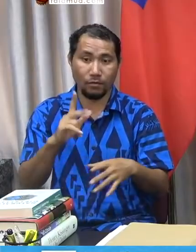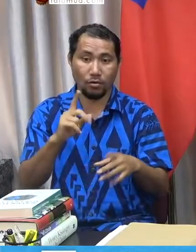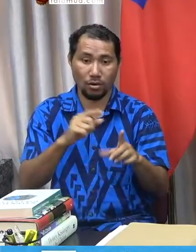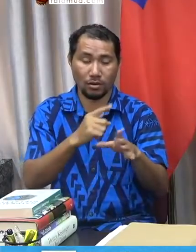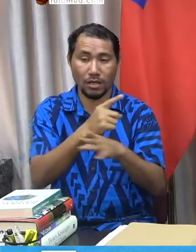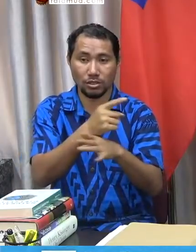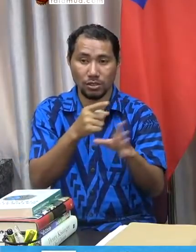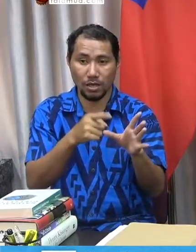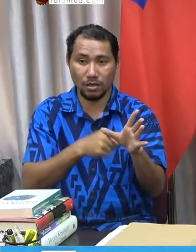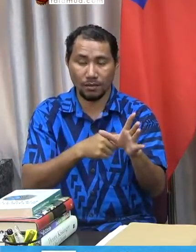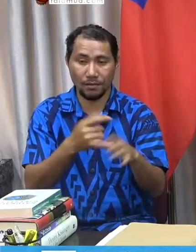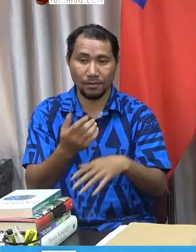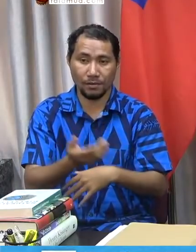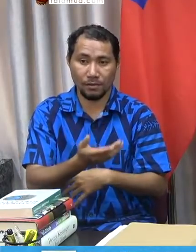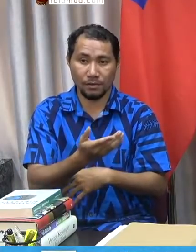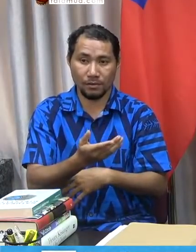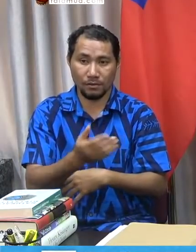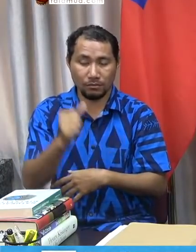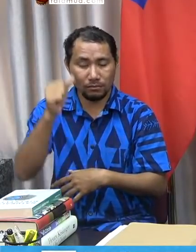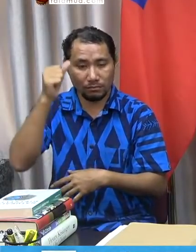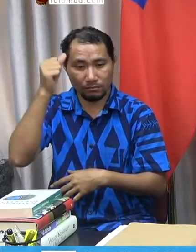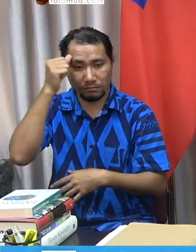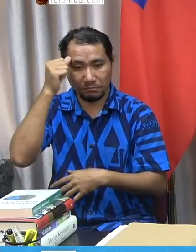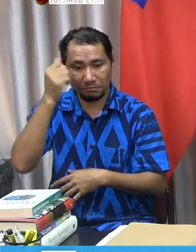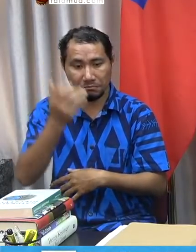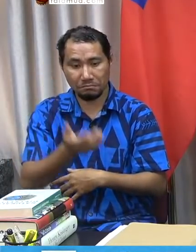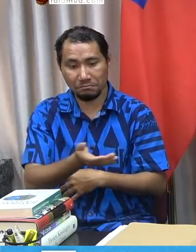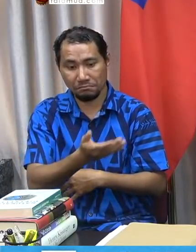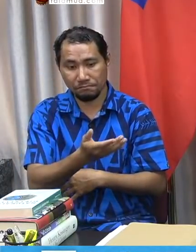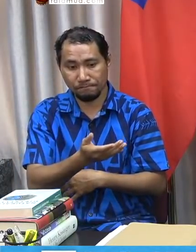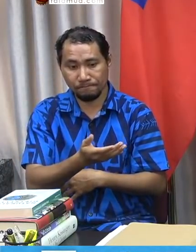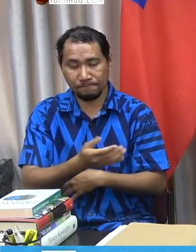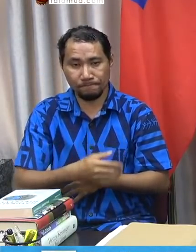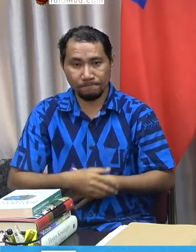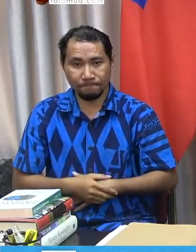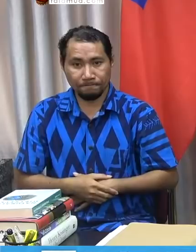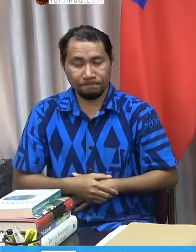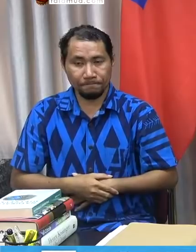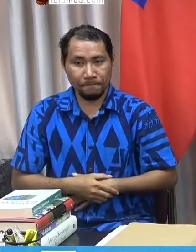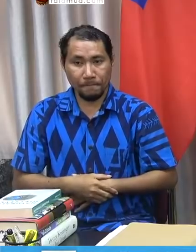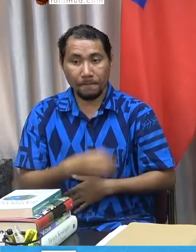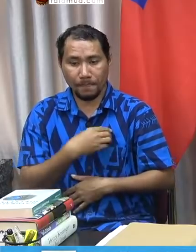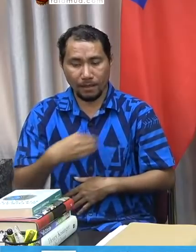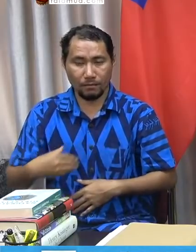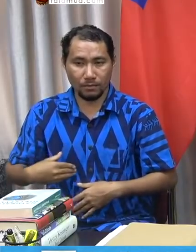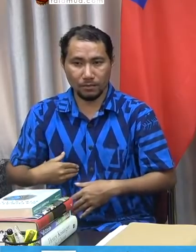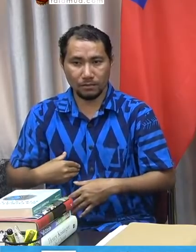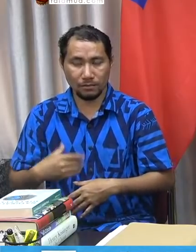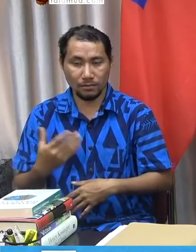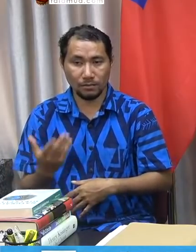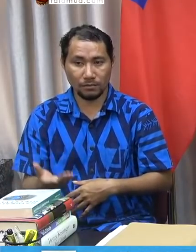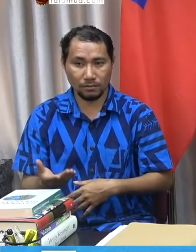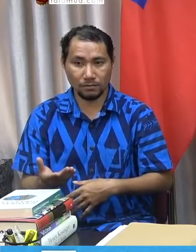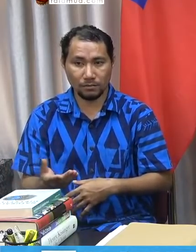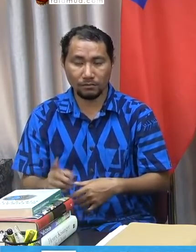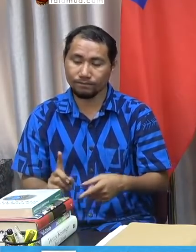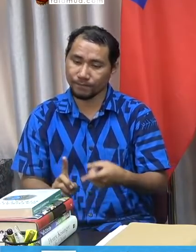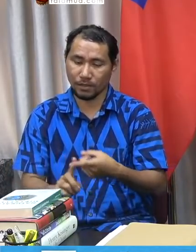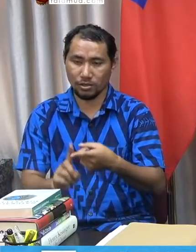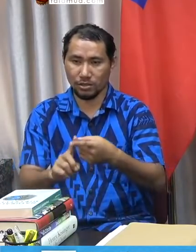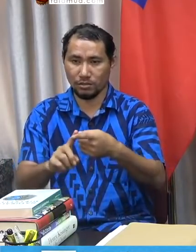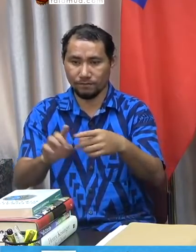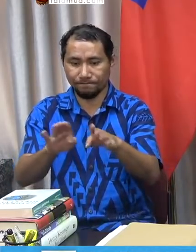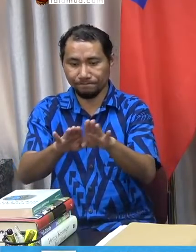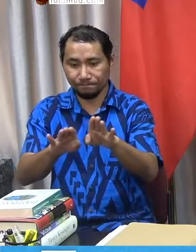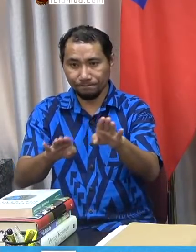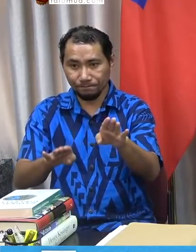fou ia pei foi ona silafia o loo tau ave pea e le malo ia le whaanofo e sea le tau